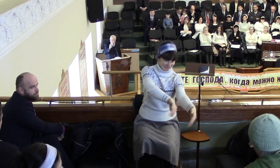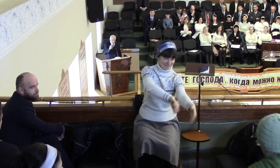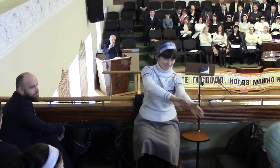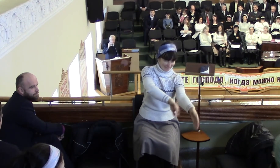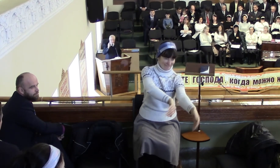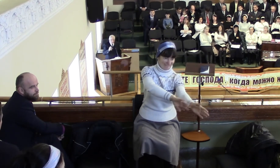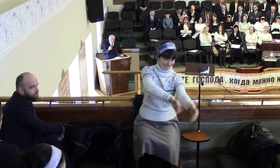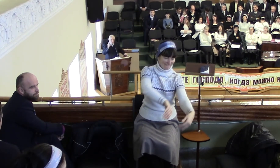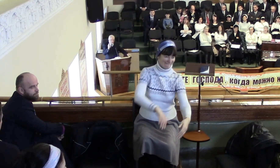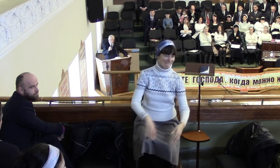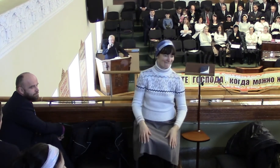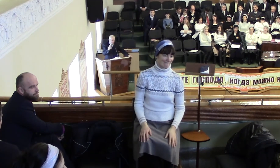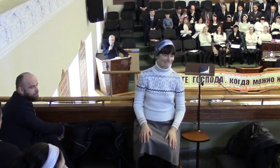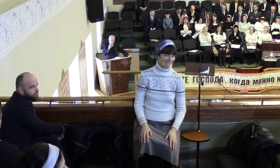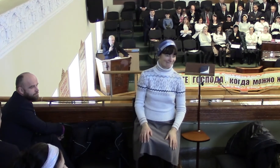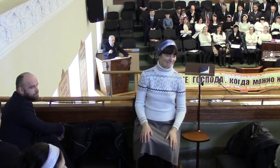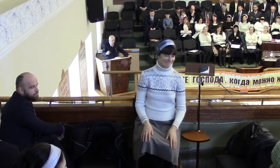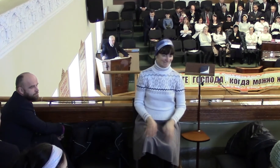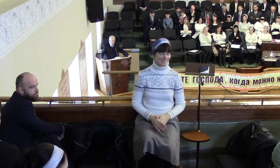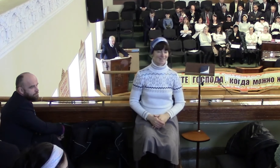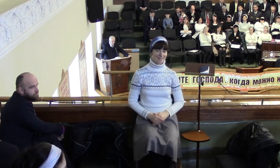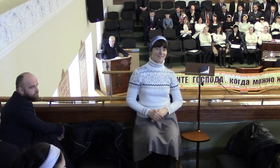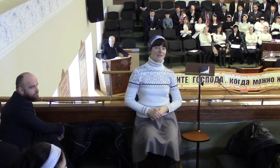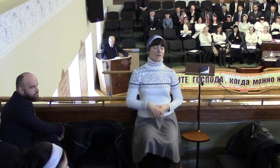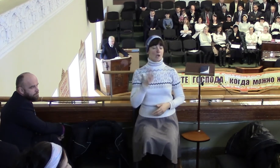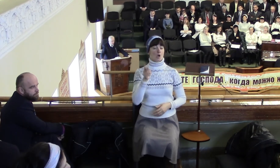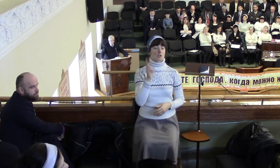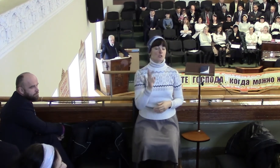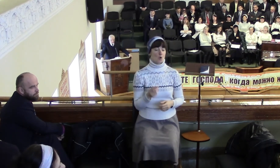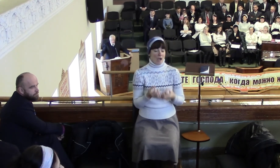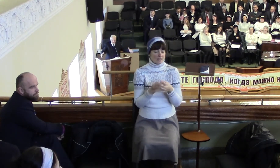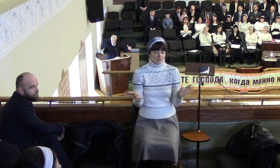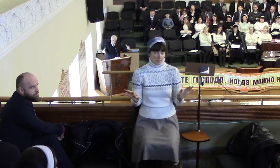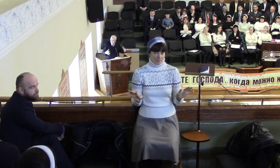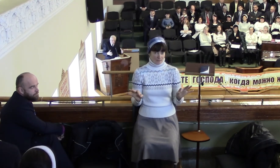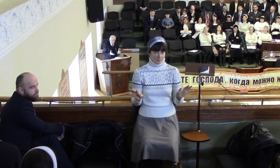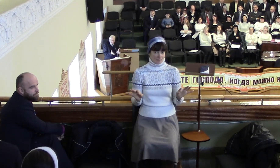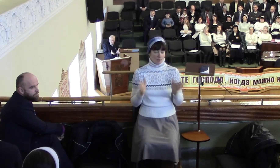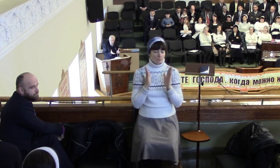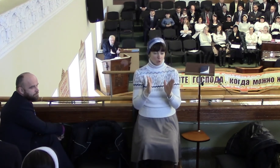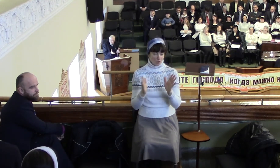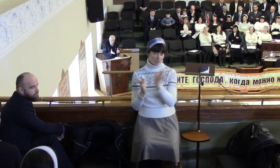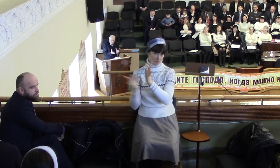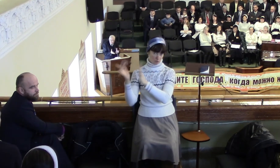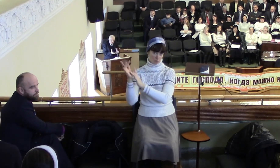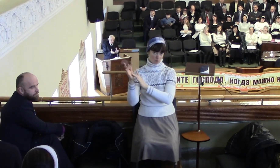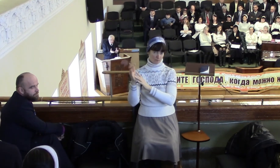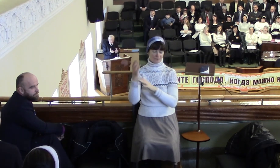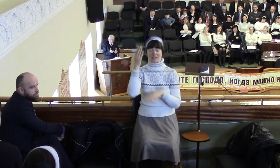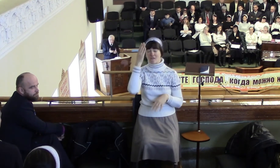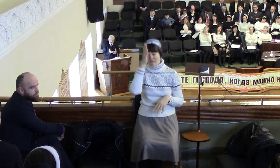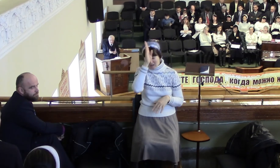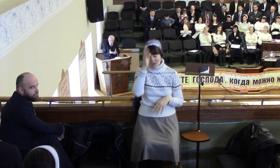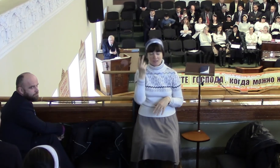Благодарю Бога моего Иисусом Христом, Господом нашим. Братья и сестры, враг нас. Постоянно